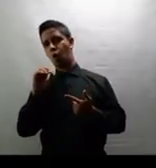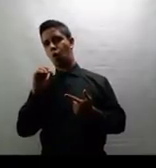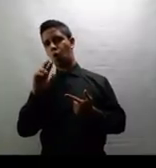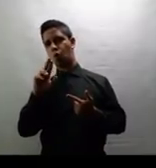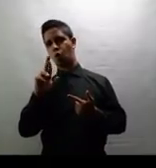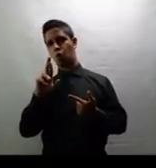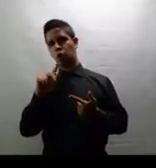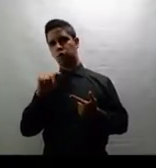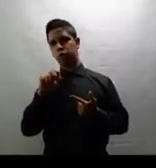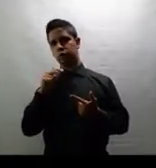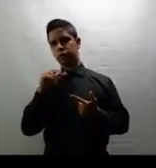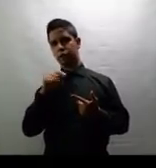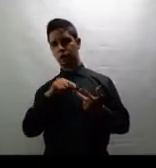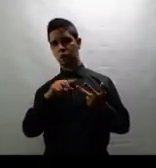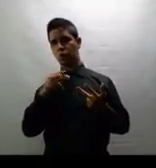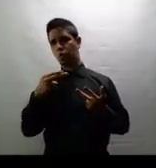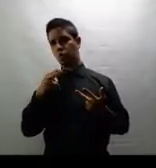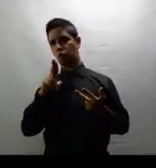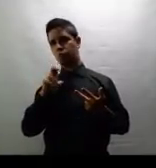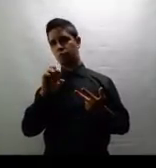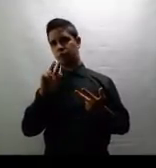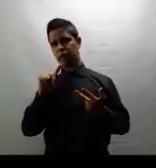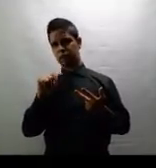serán como muchas